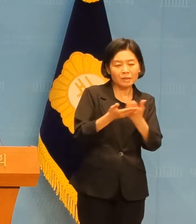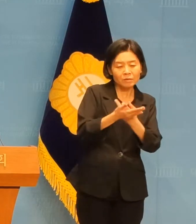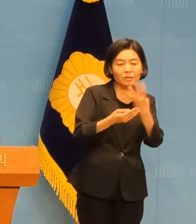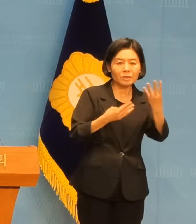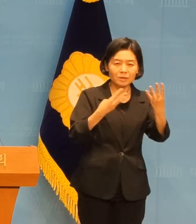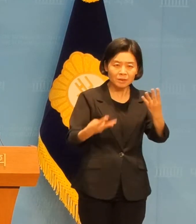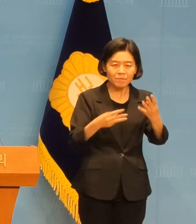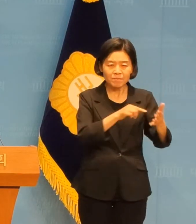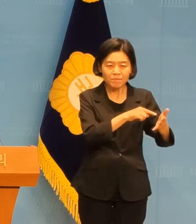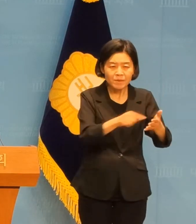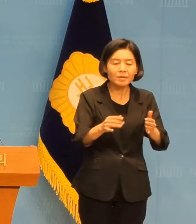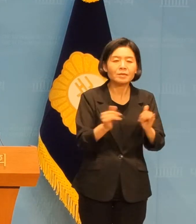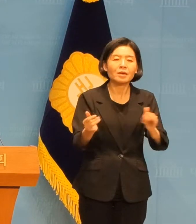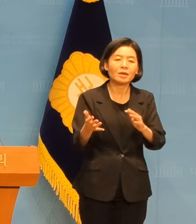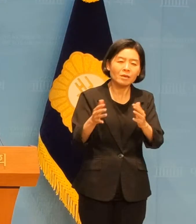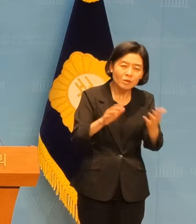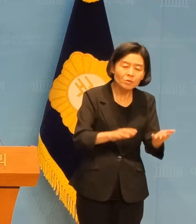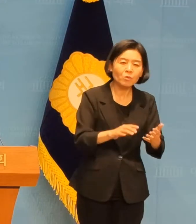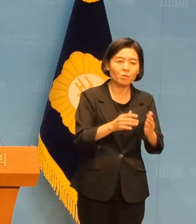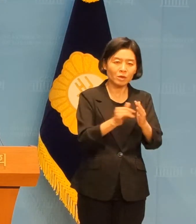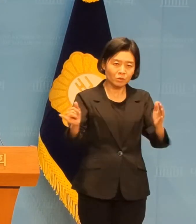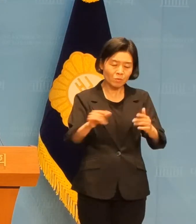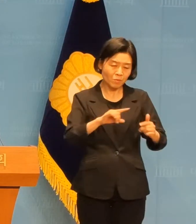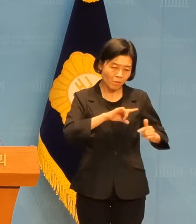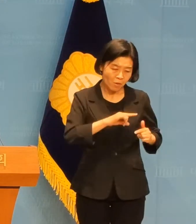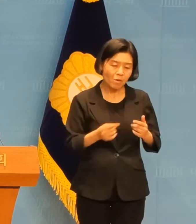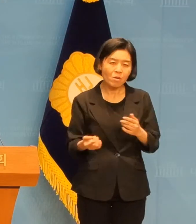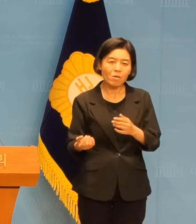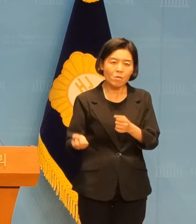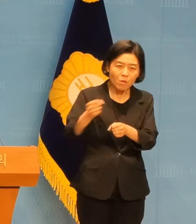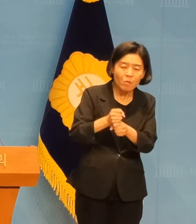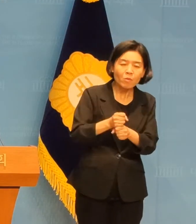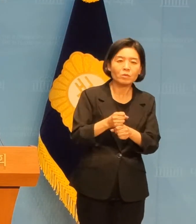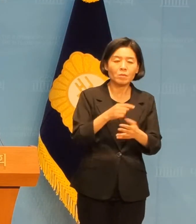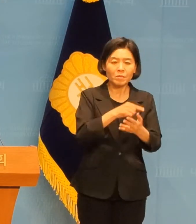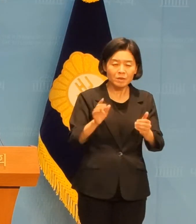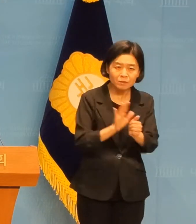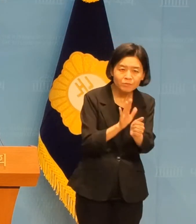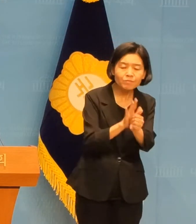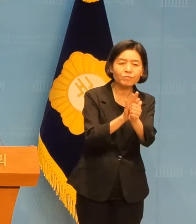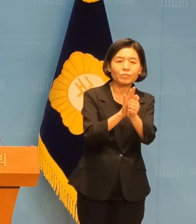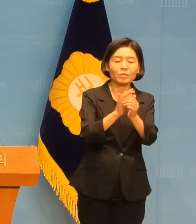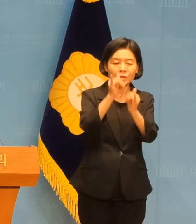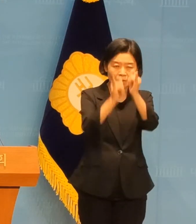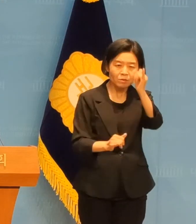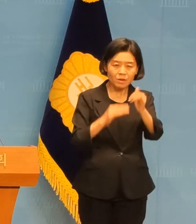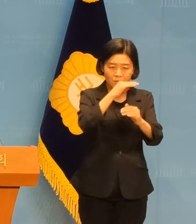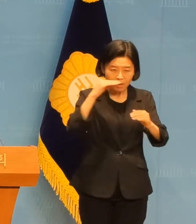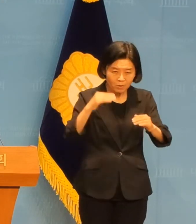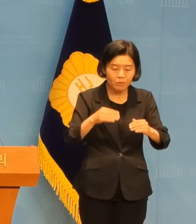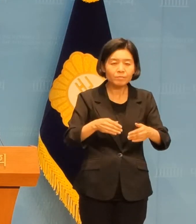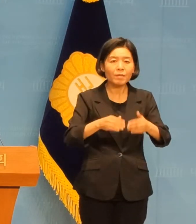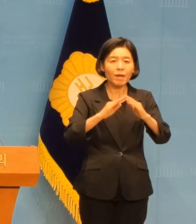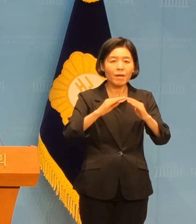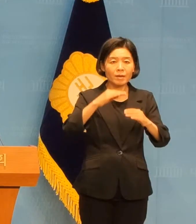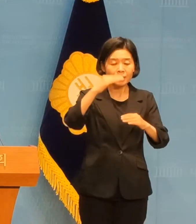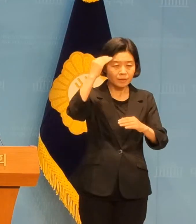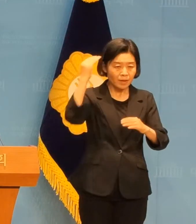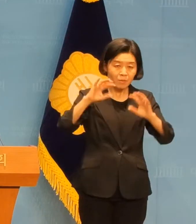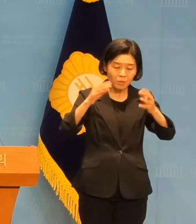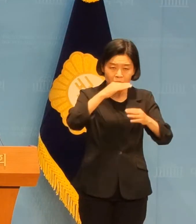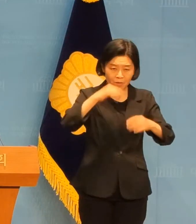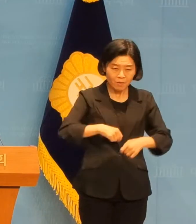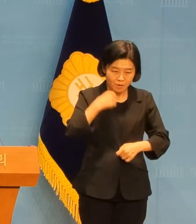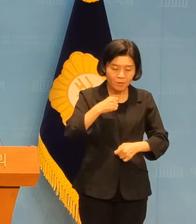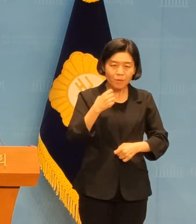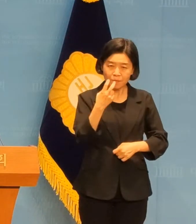유가족들의 명예회복과 피해 지원을 통해 역사를 바로 세우고 정의로운 대한민국을